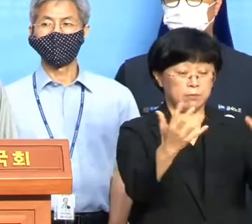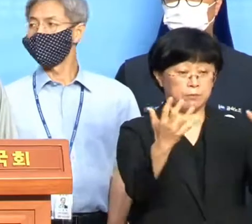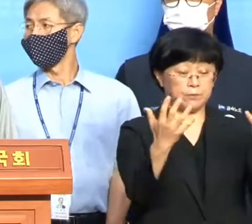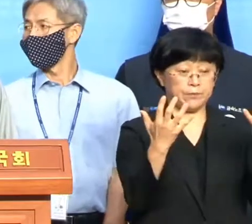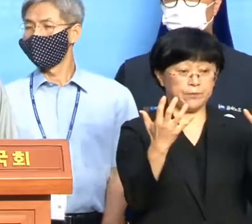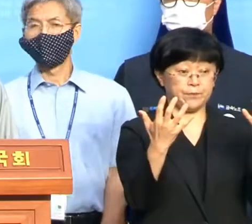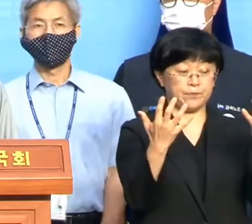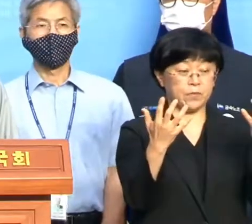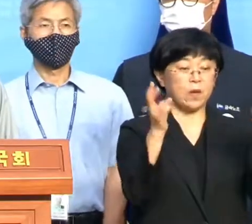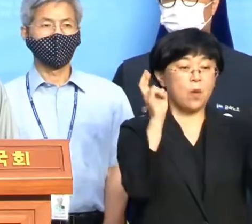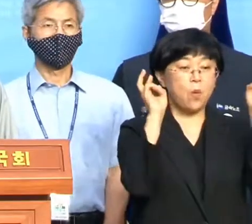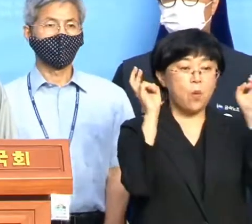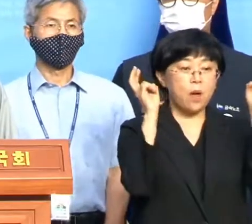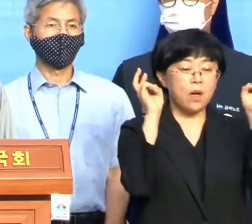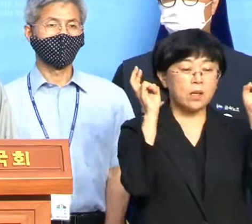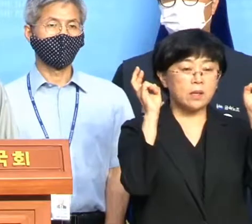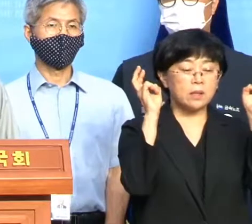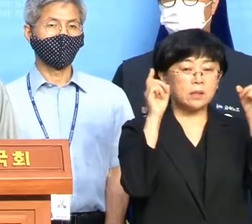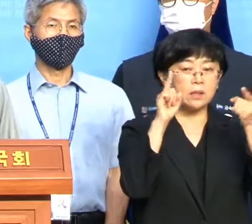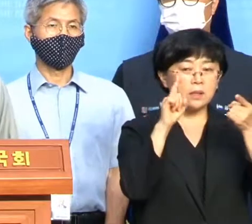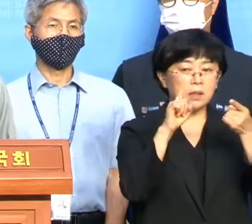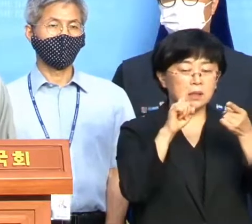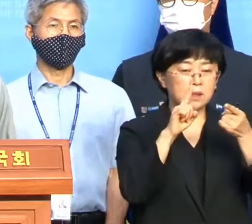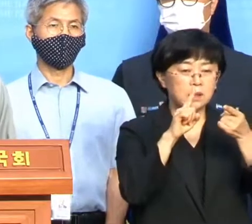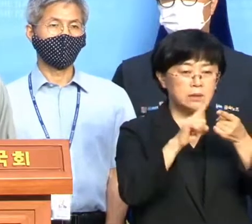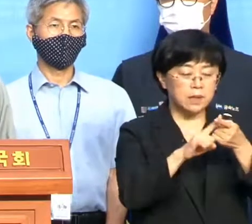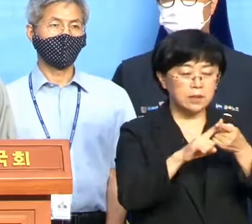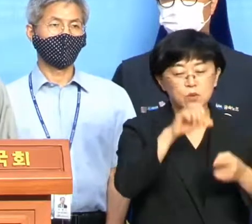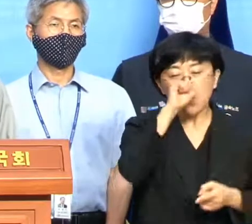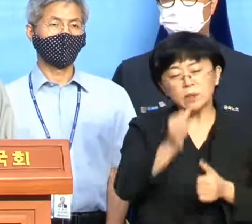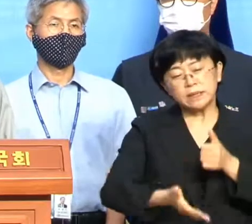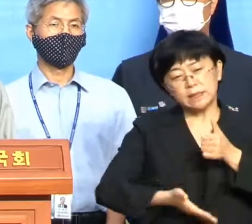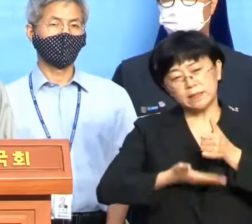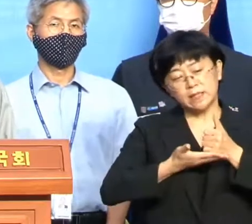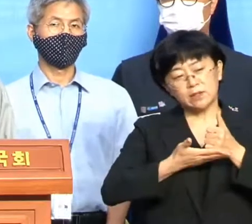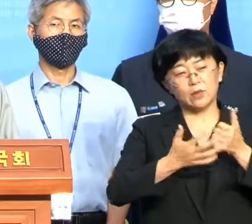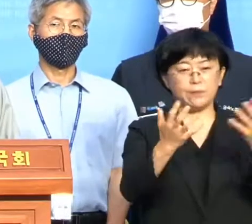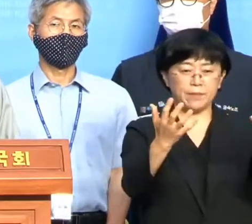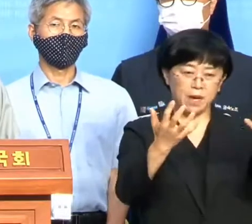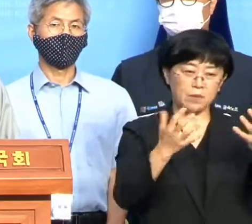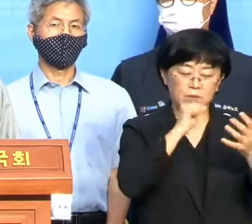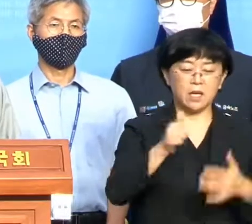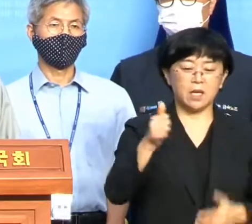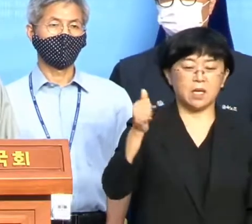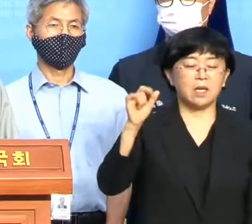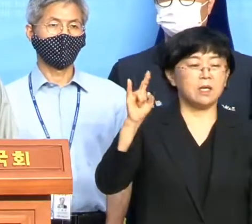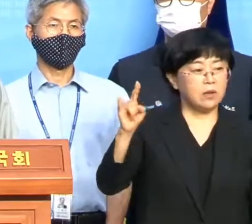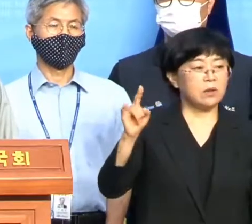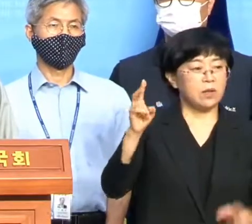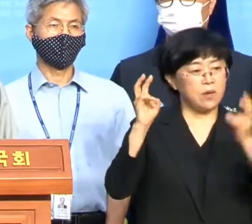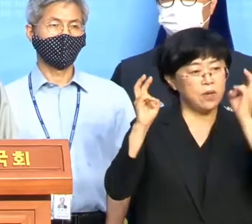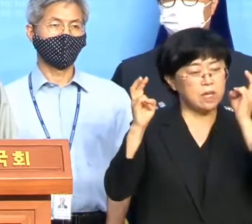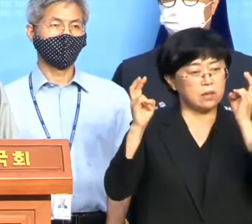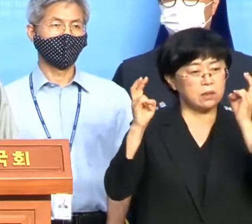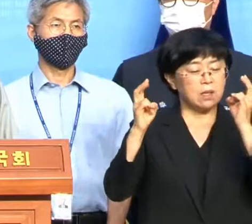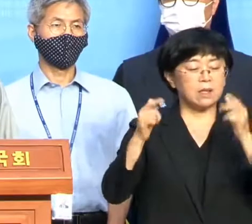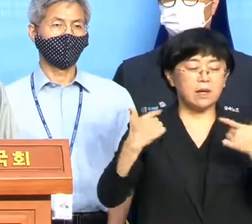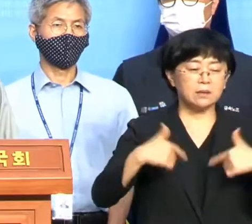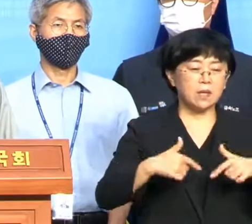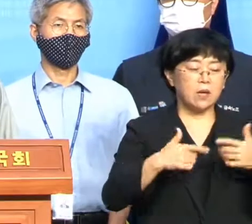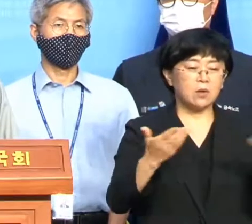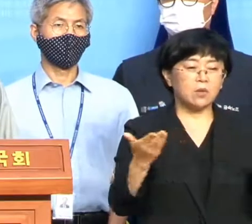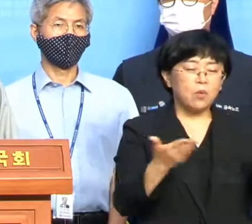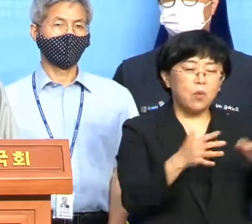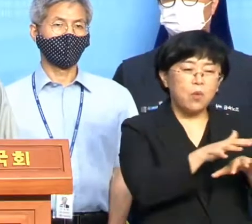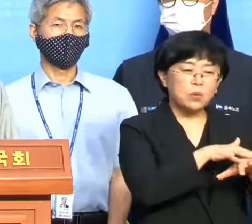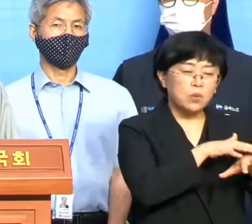회사의 좀 침 창 쪽으로 해서 기장을 하면 참 좋은데 유독 현대 주거 베 너무 관리가 너무 막